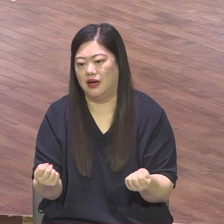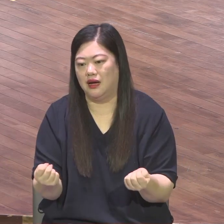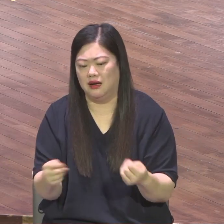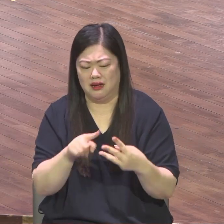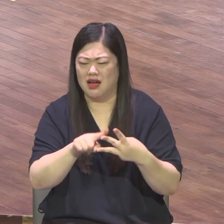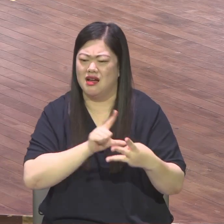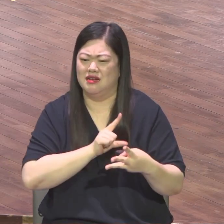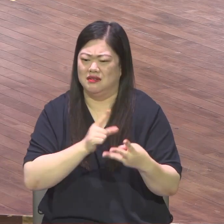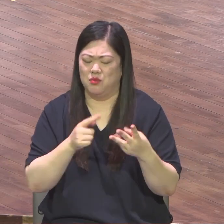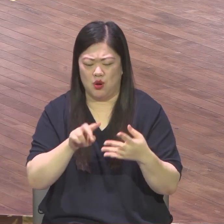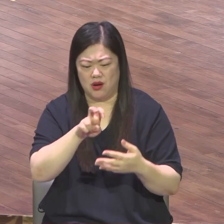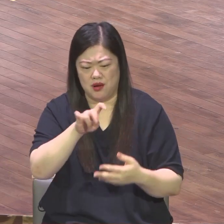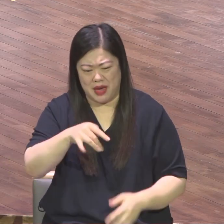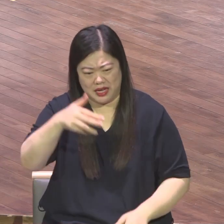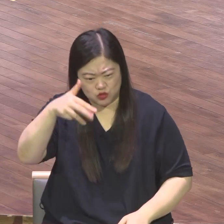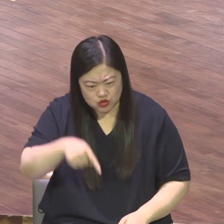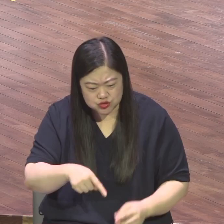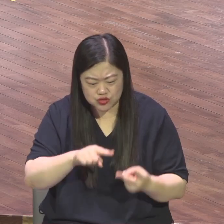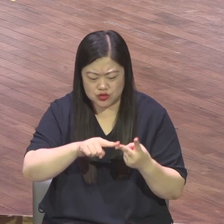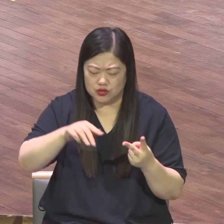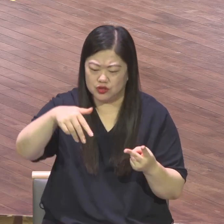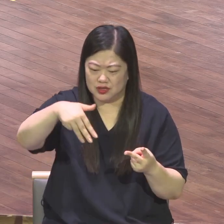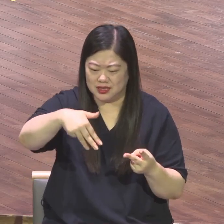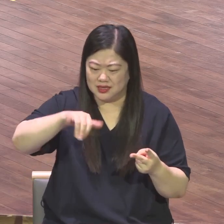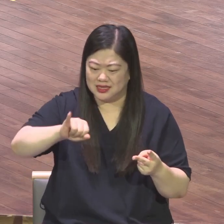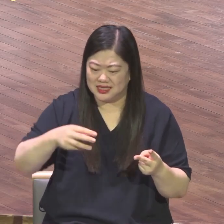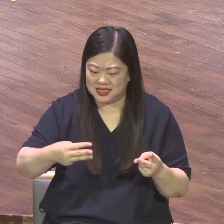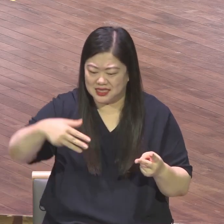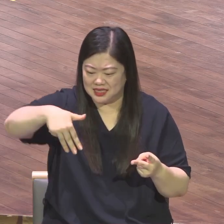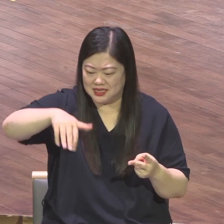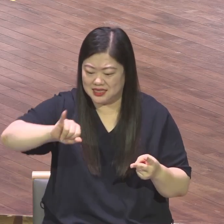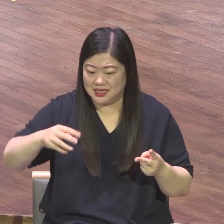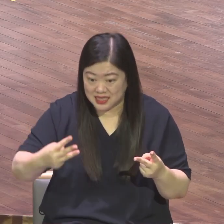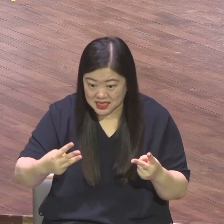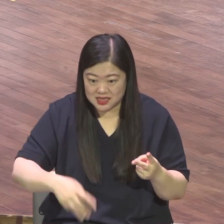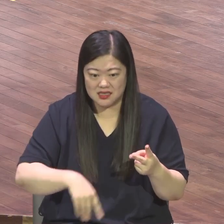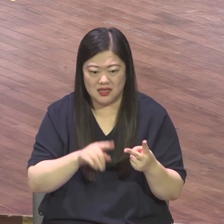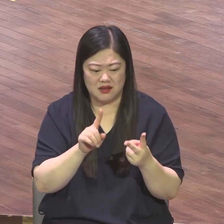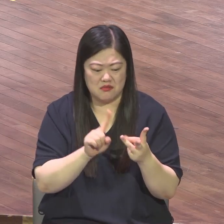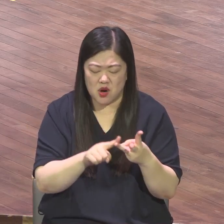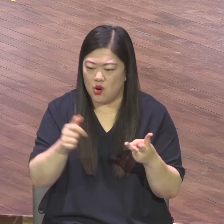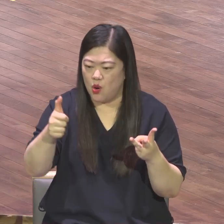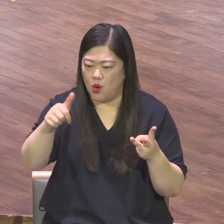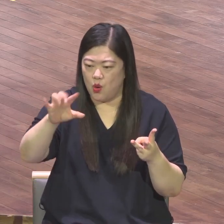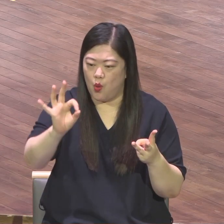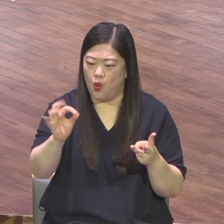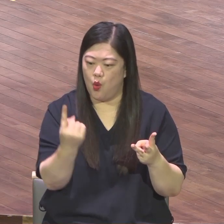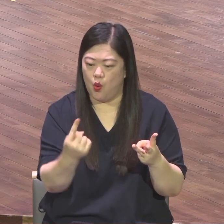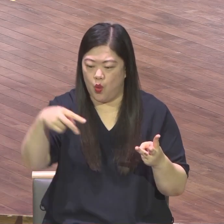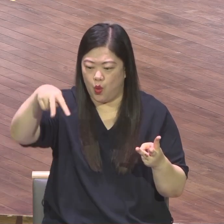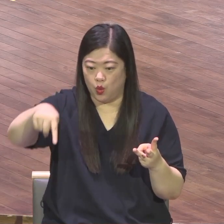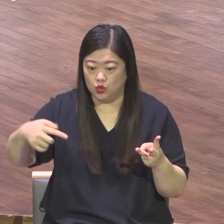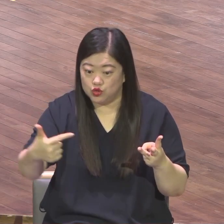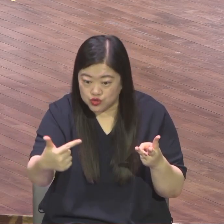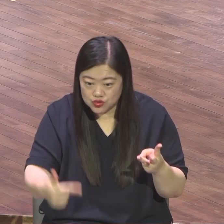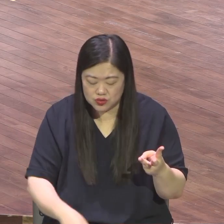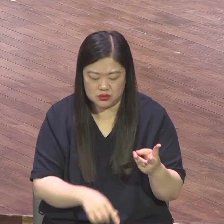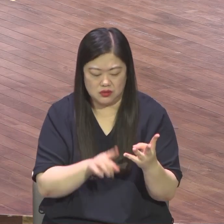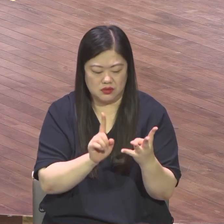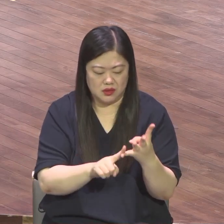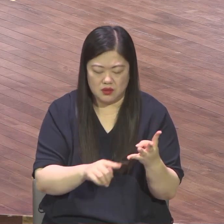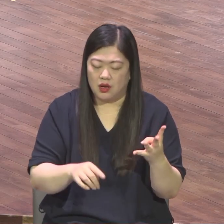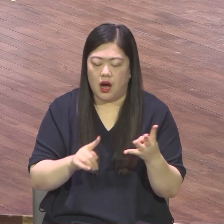이름이 있습니다. 자, 우리가 매주 사도행전 말씀을 살펴보고 있는데 마가다락방에 있던 성령의 강림이